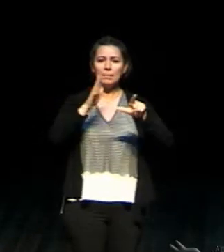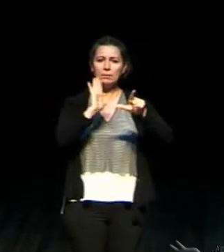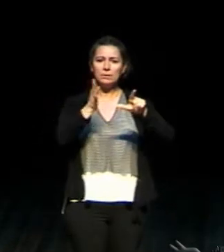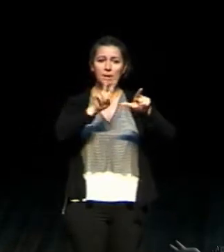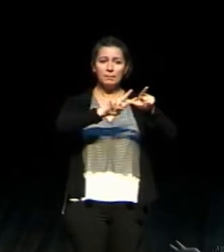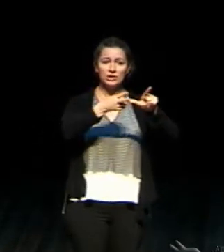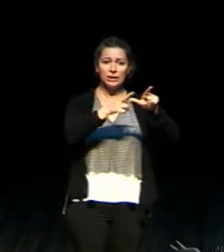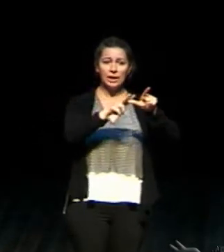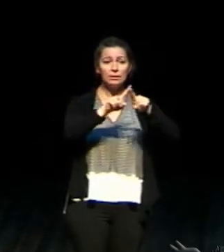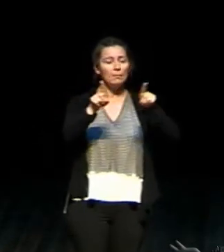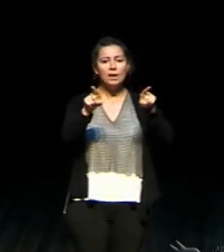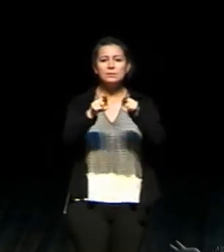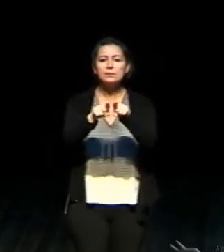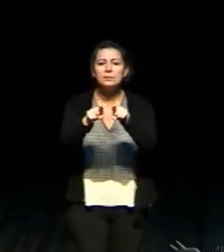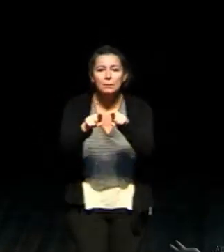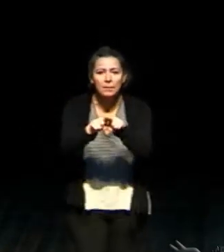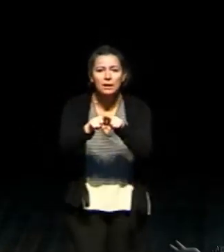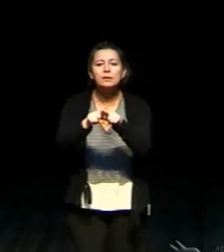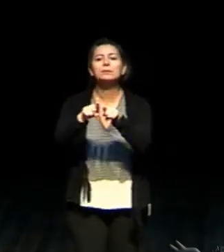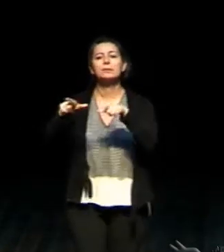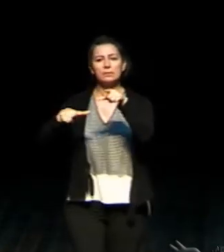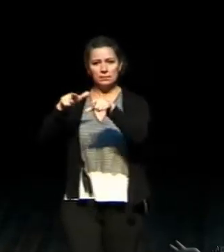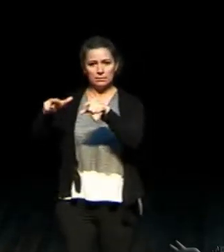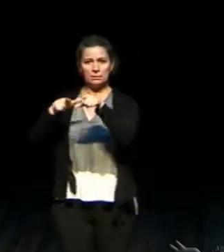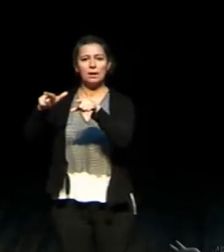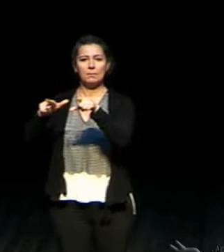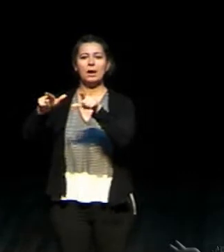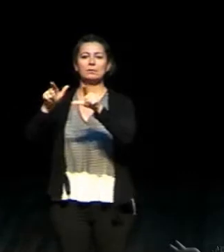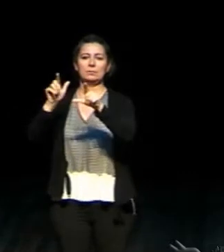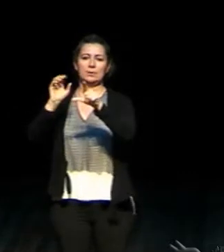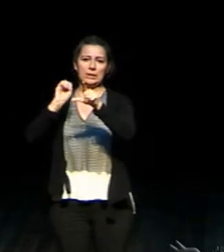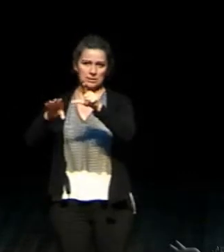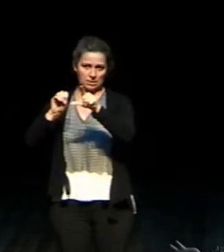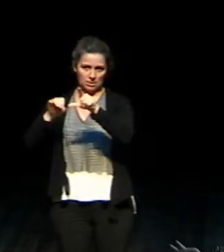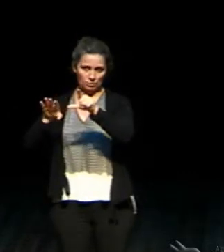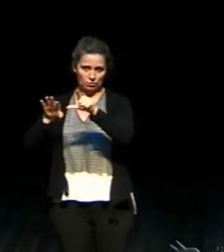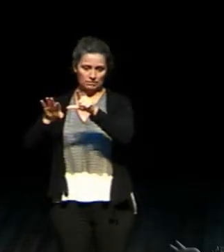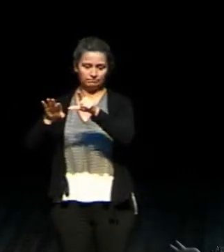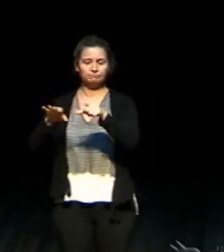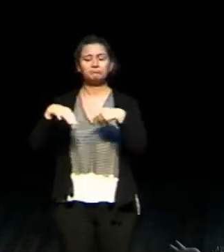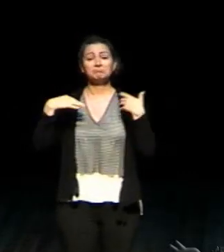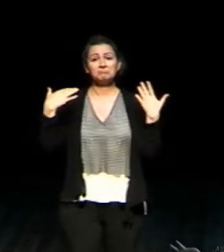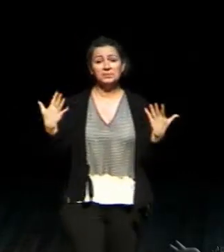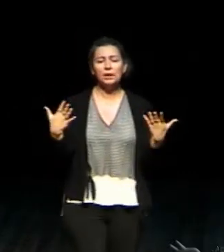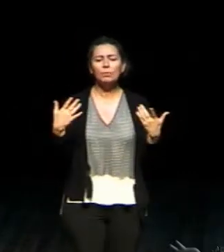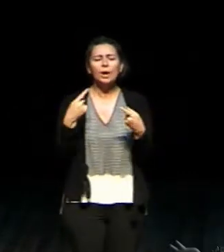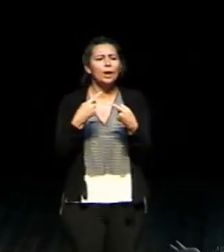A minha trajetória inicia também como professora na UFSC, no bacharelado em Tradução e Interpretação e no